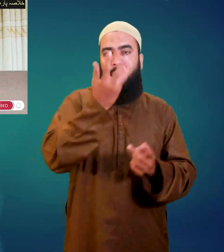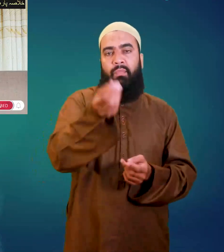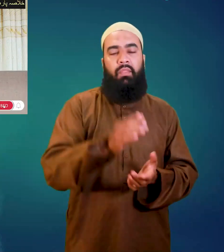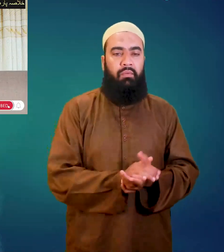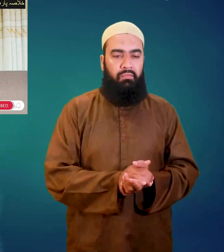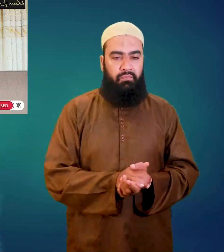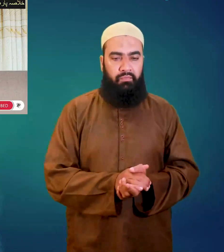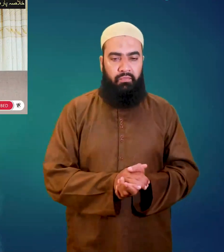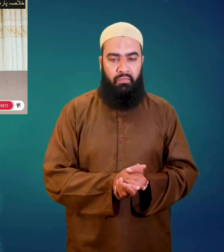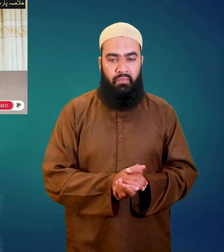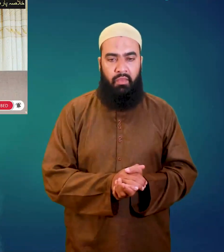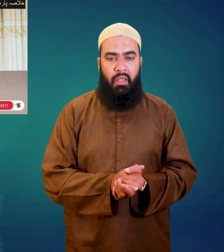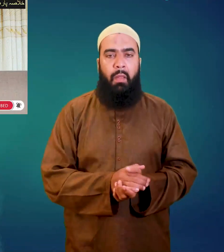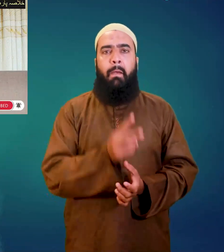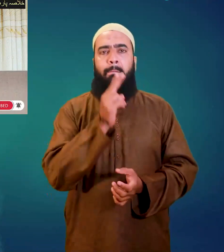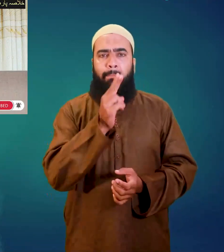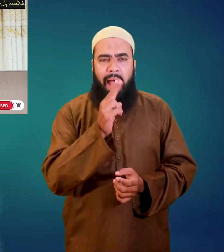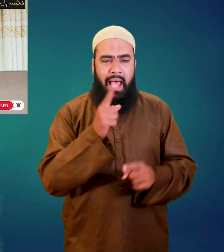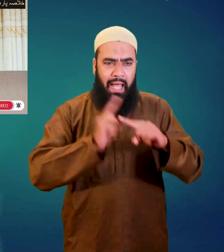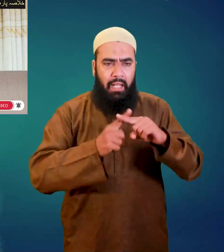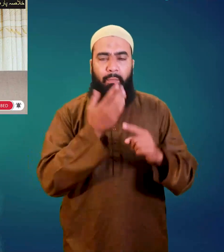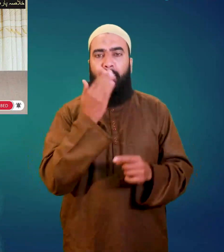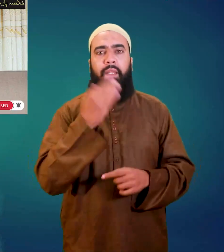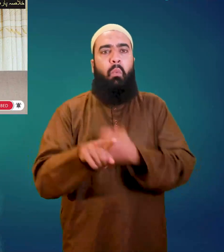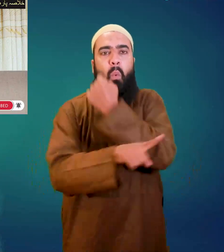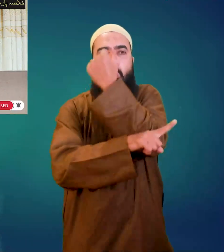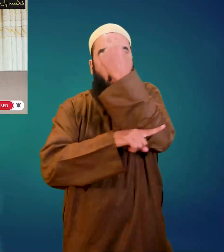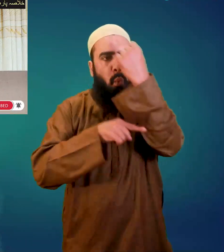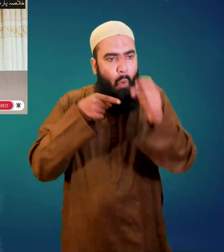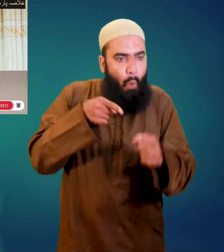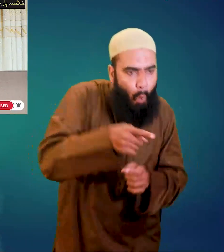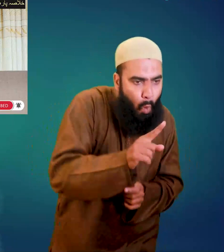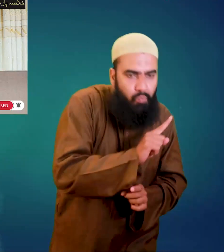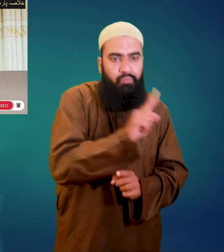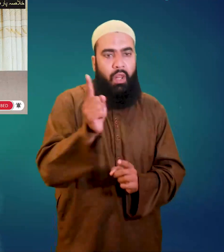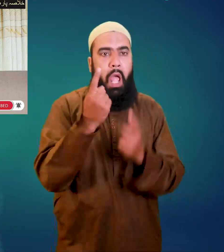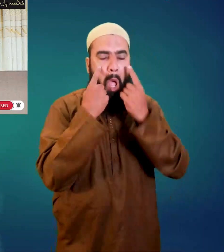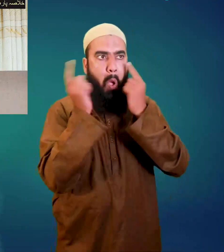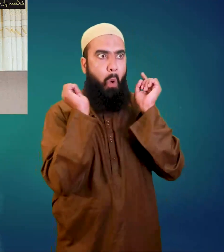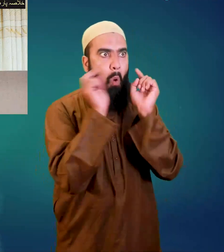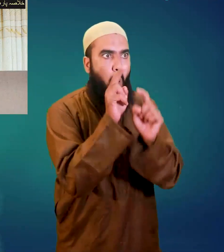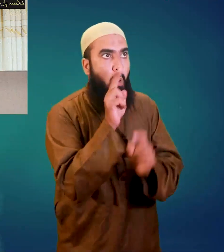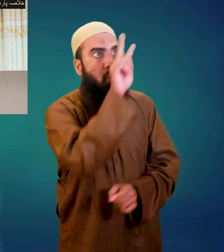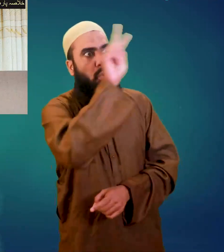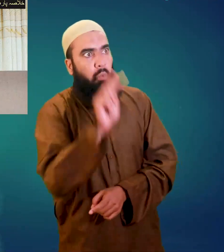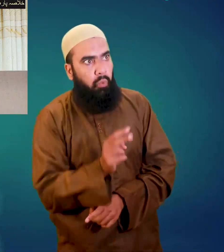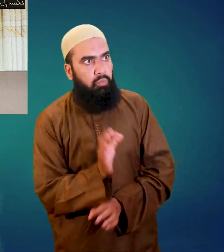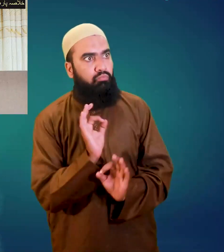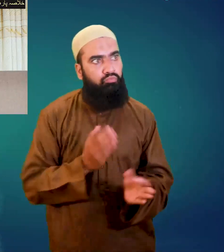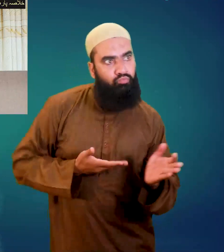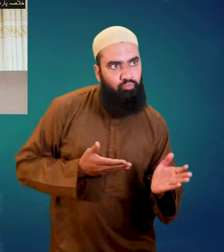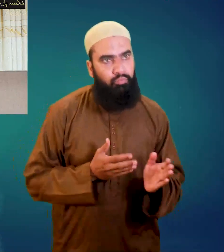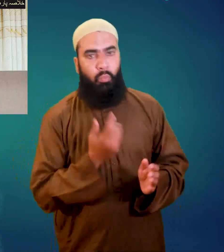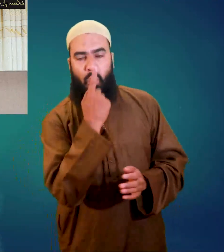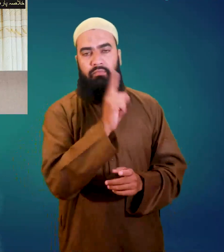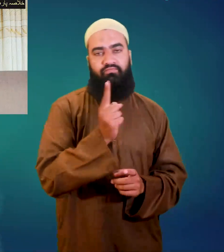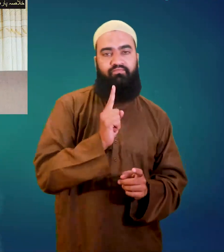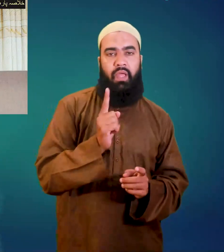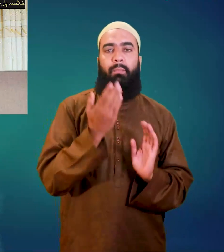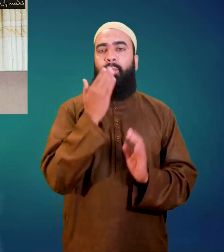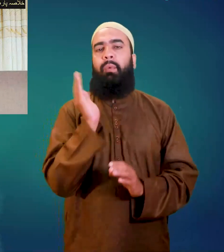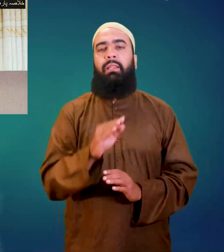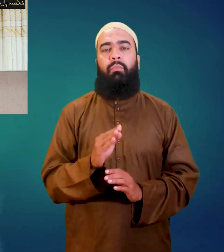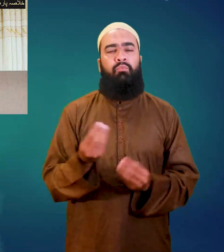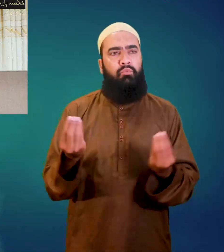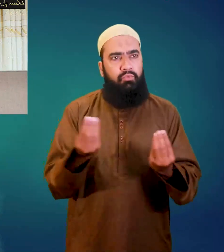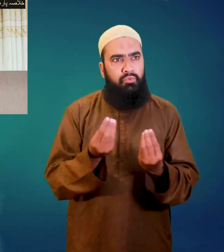حافظون، ناجائز طریقے پر وہ اپنی شہوت کو پورا نہیں کرتے۔ اللہ رب العزت نے جو جائز طریقہ یعنی